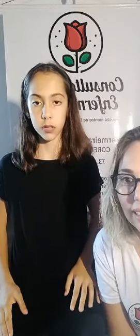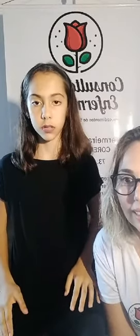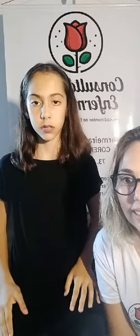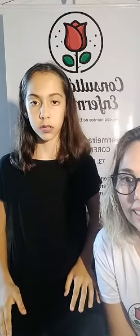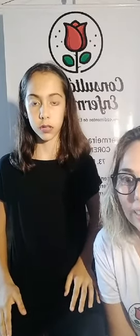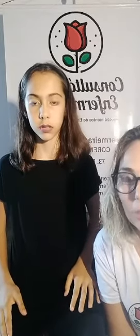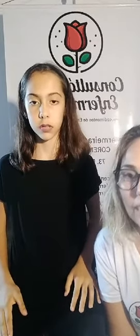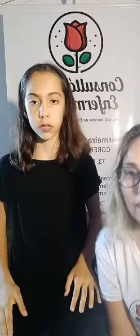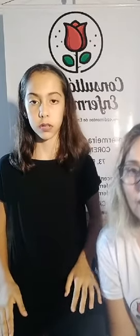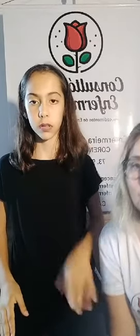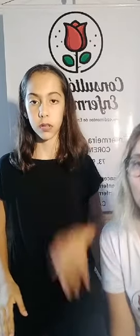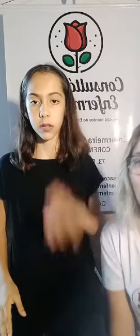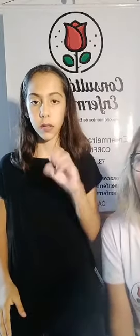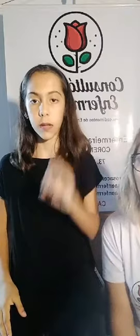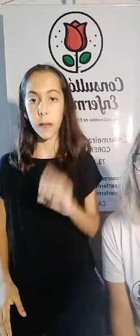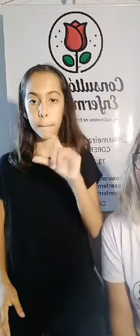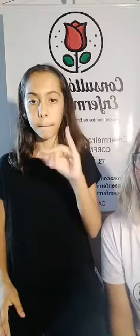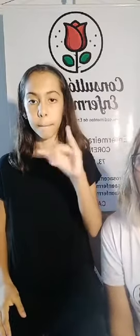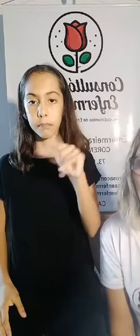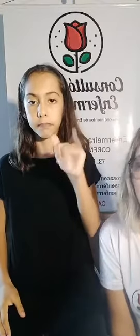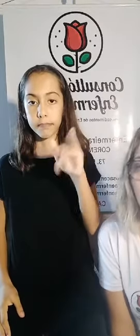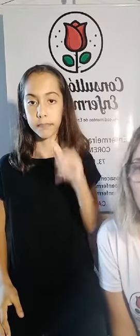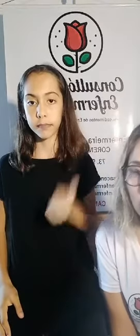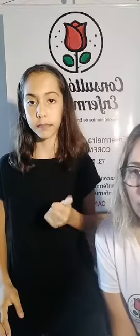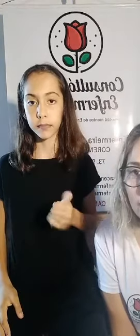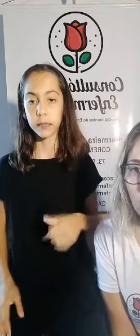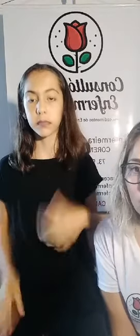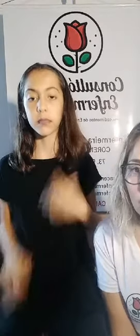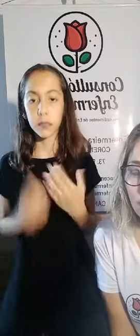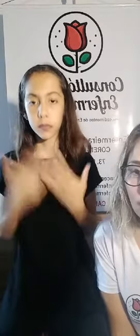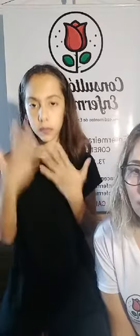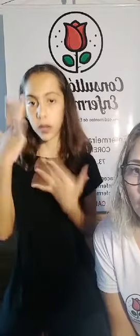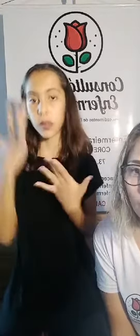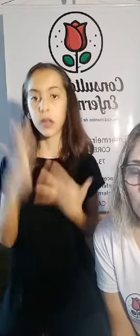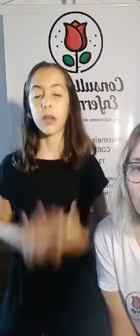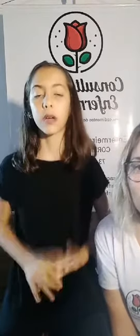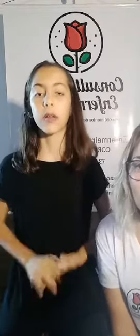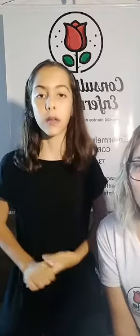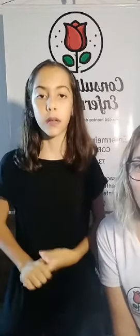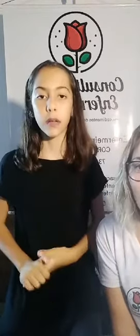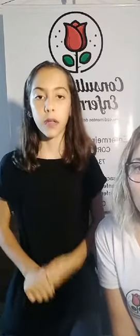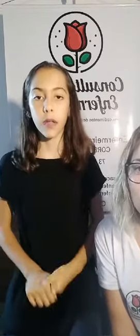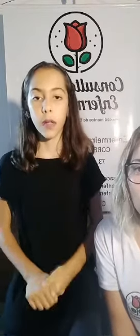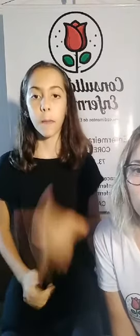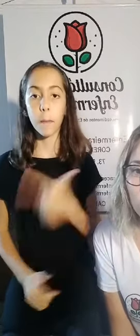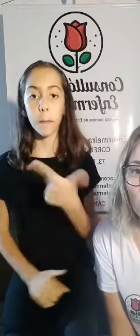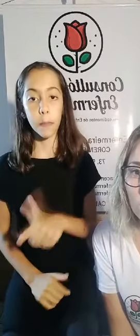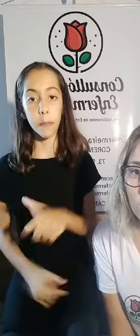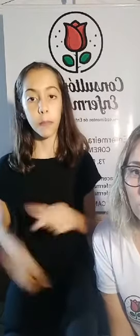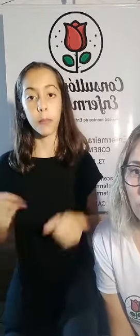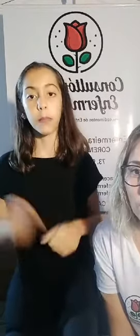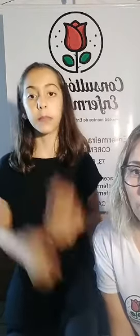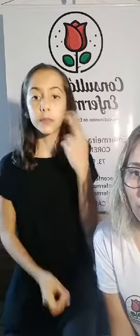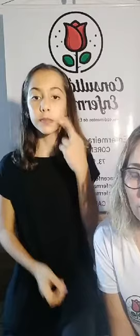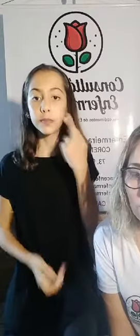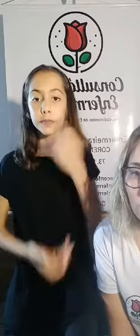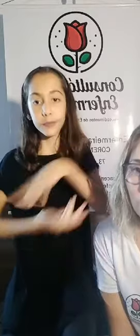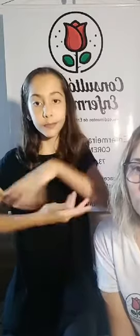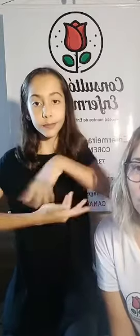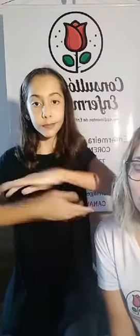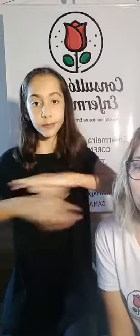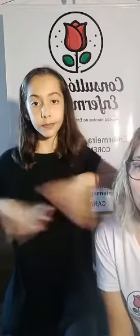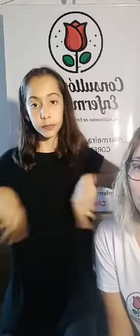Andréia, Lili, beleza. Mais uma vez nós aqui, né, na página do Rosa Consultório de